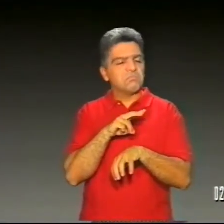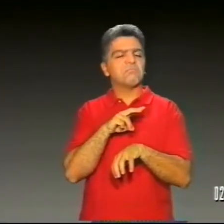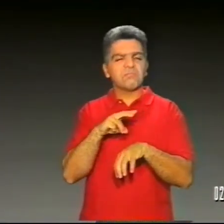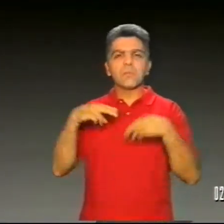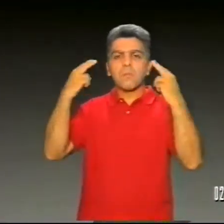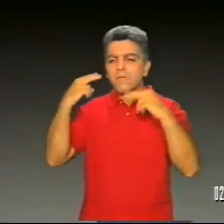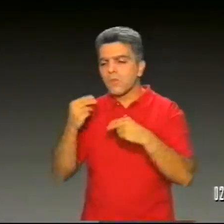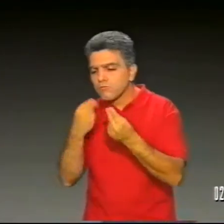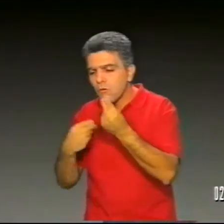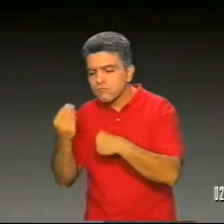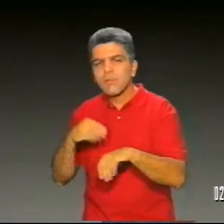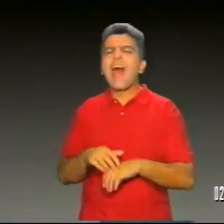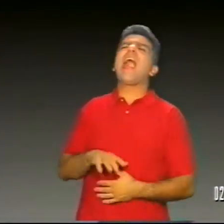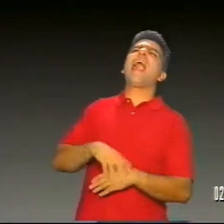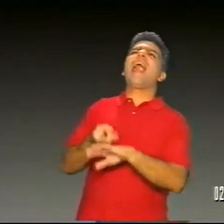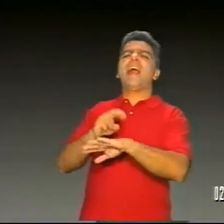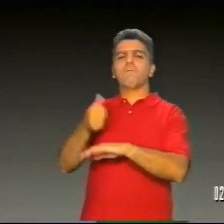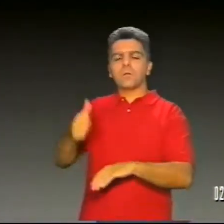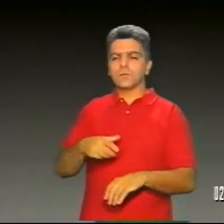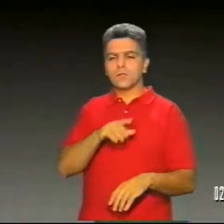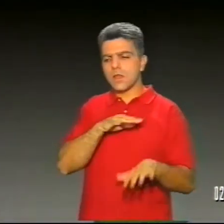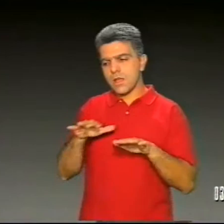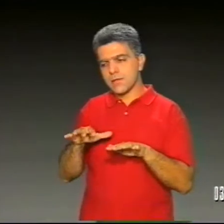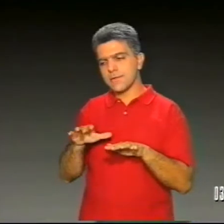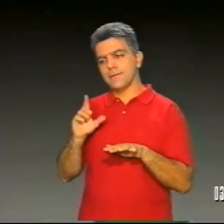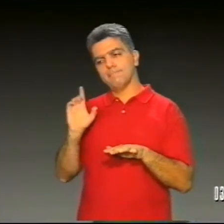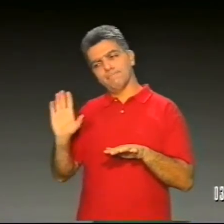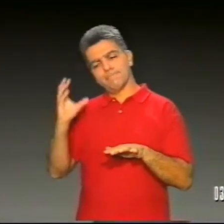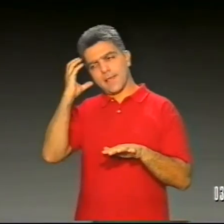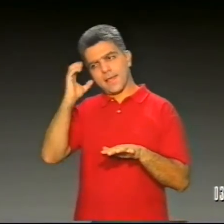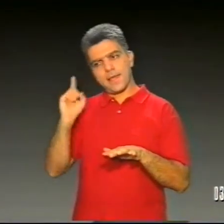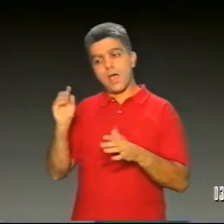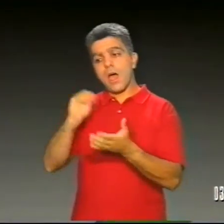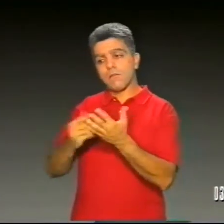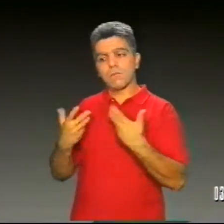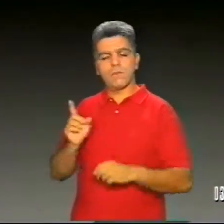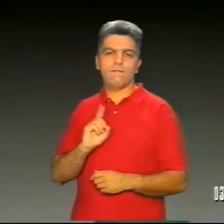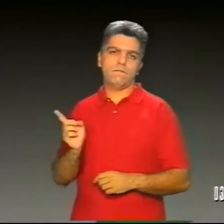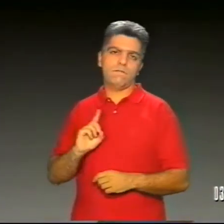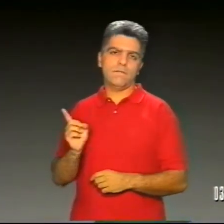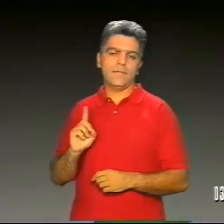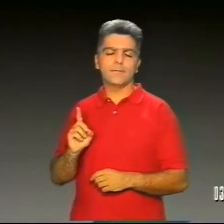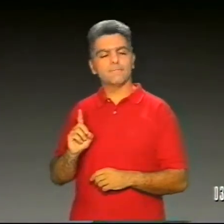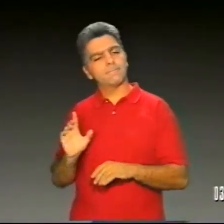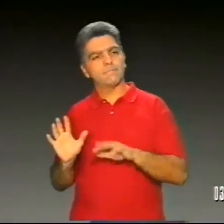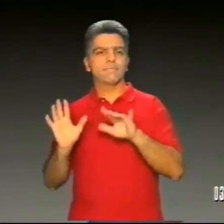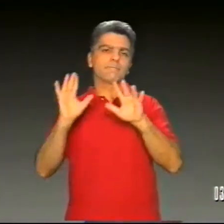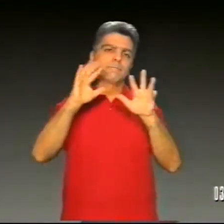Χαχά, τους είπε, σας κοροϊδεύα. Ο σκύλος απλά τους κοίταζε. Οι χωρικοί του είπαν: Σε παρακαλούμε, μη